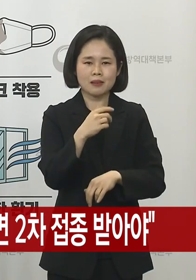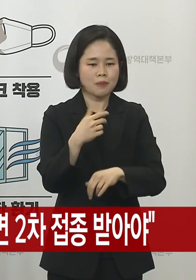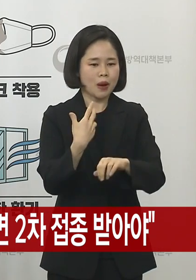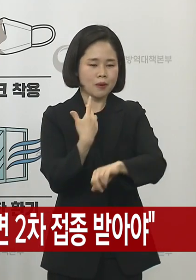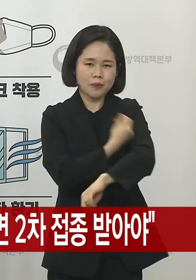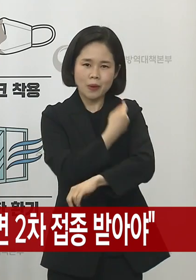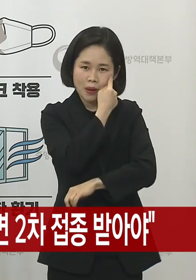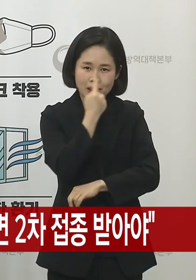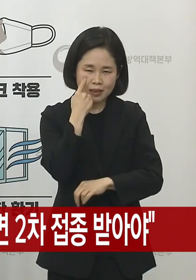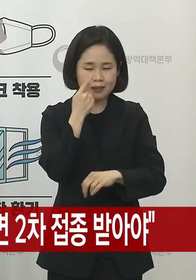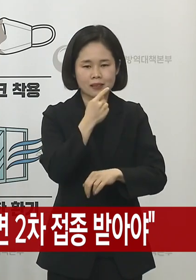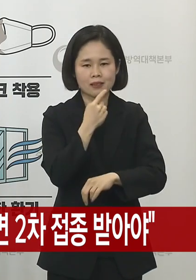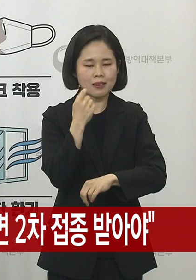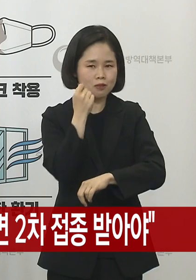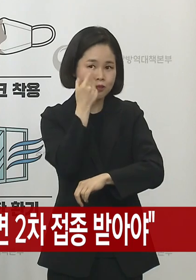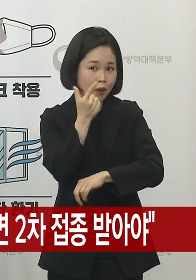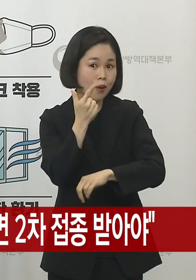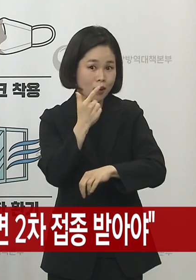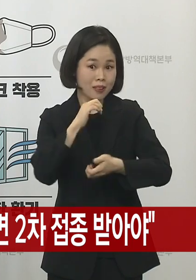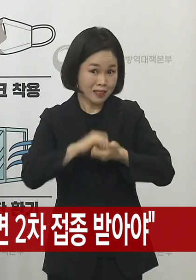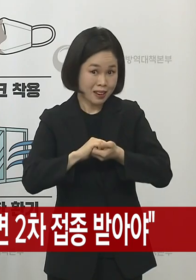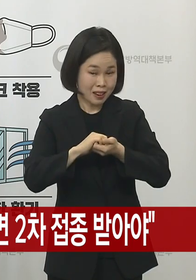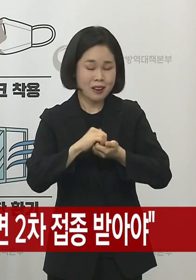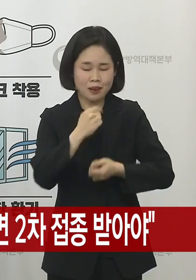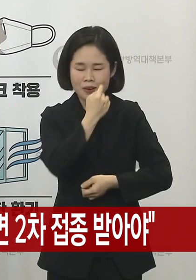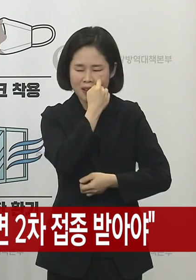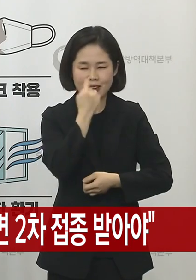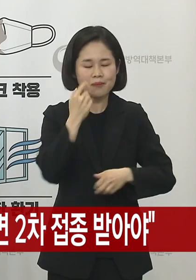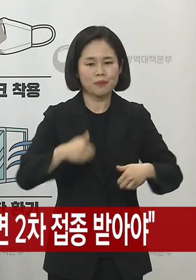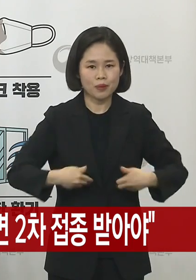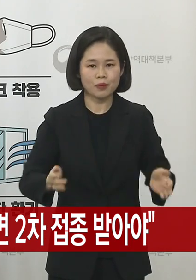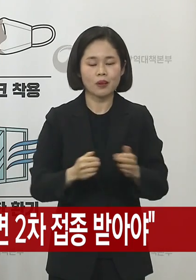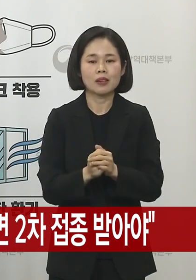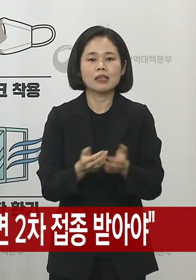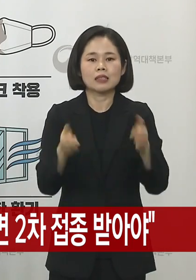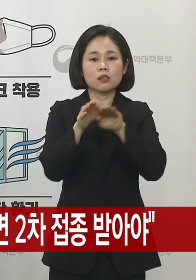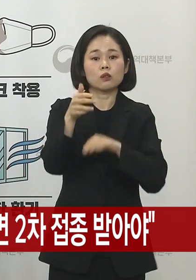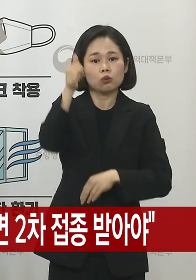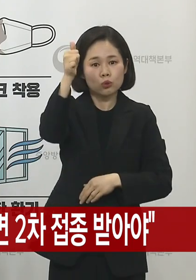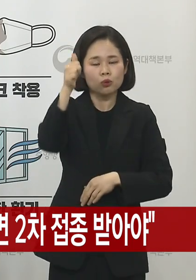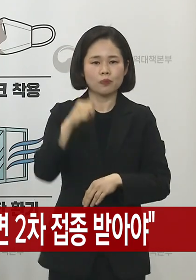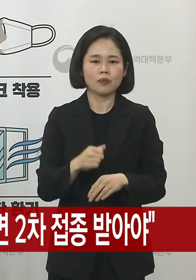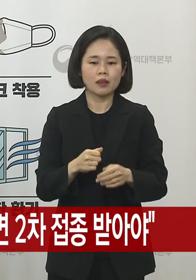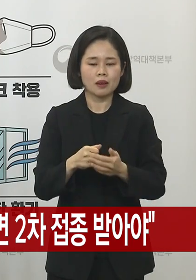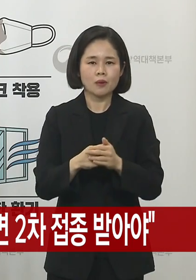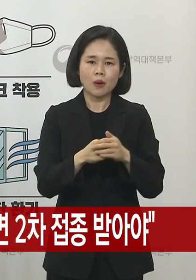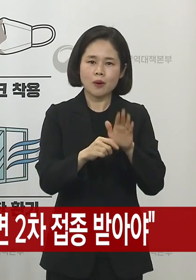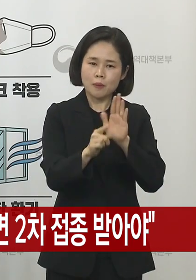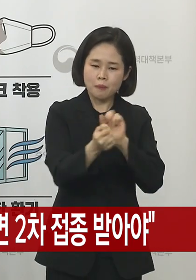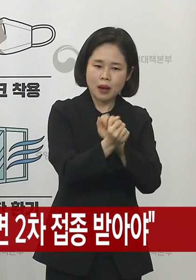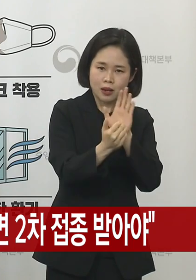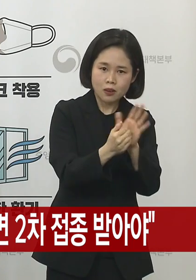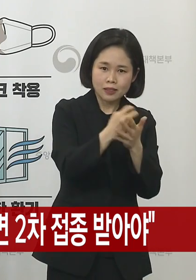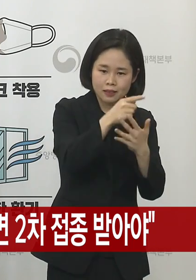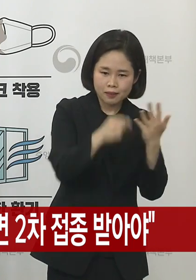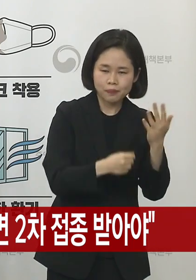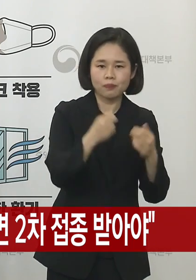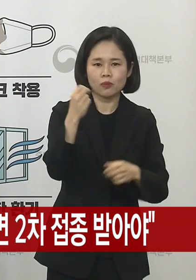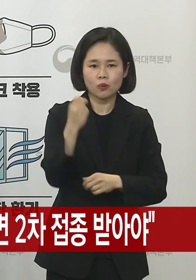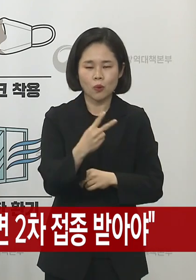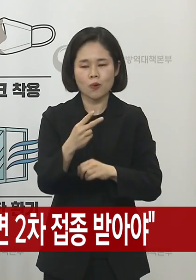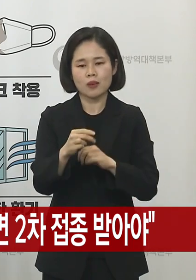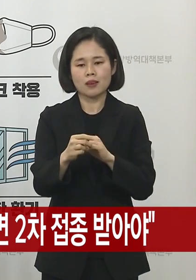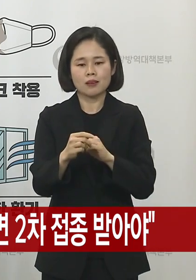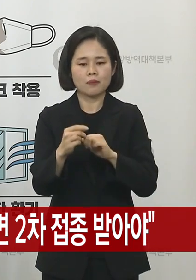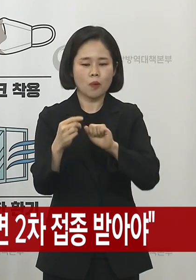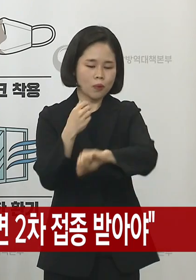시설 이용자가 접종 증명서를 제시할 수 있도록 안내하여 주시고 국민 여러분께서도 사전에 앱의